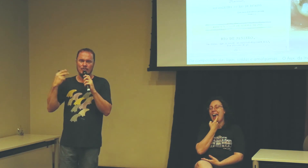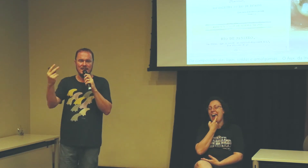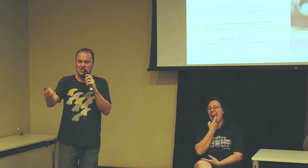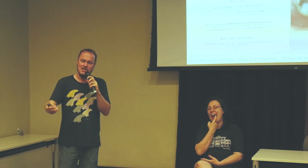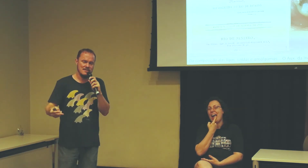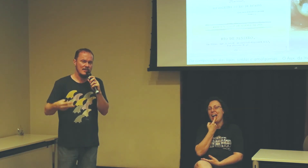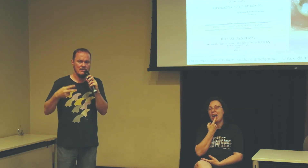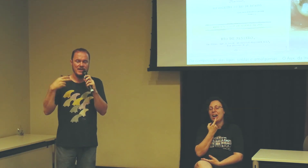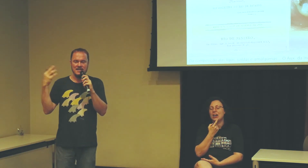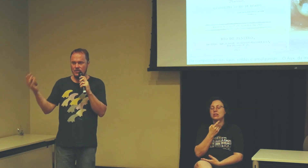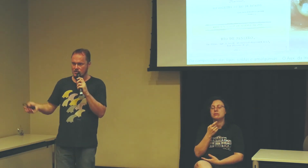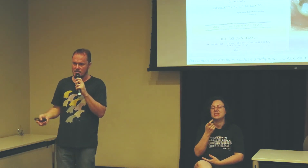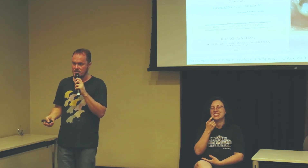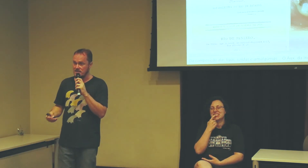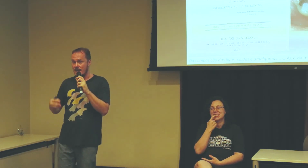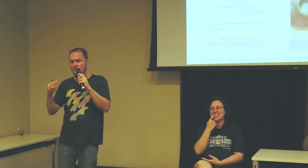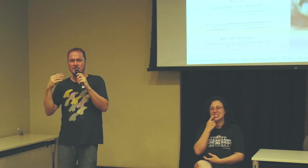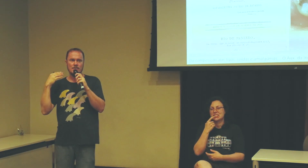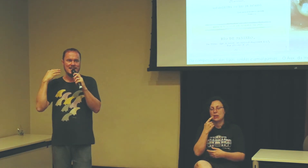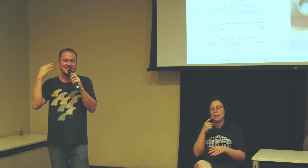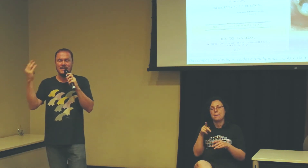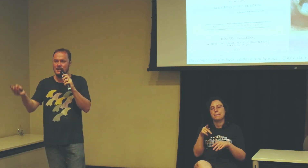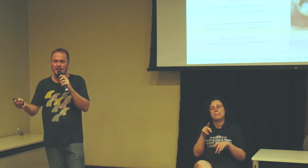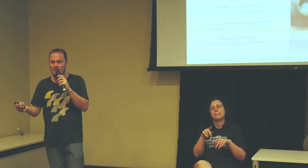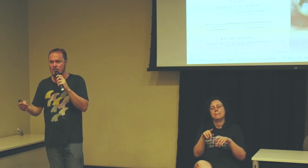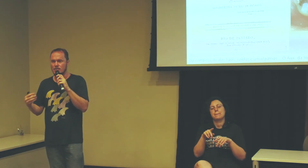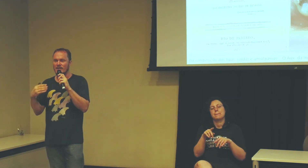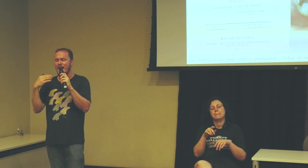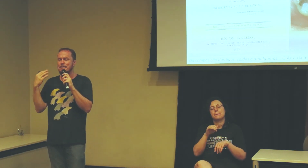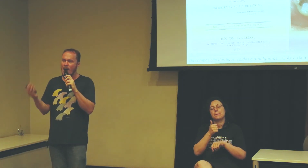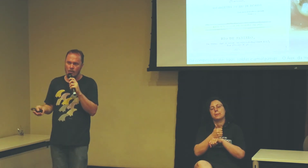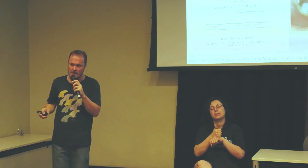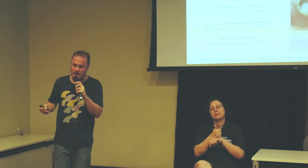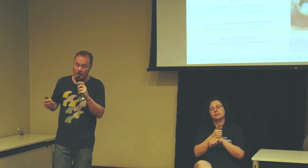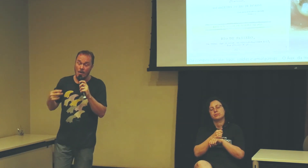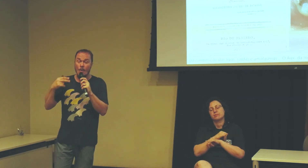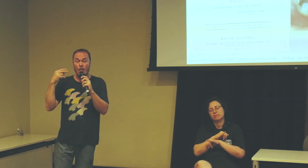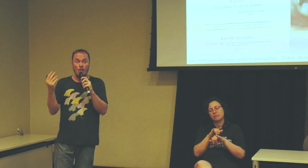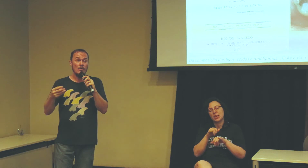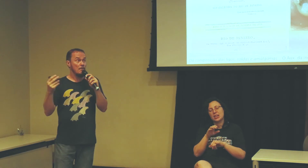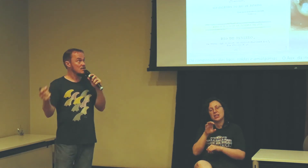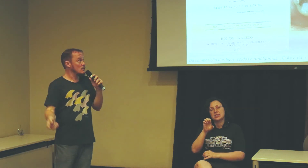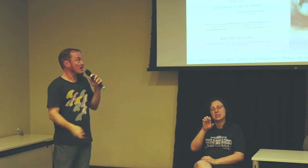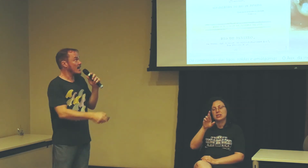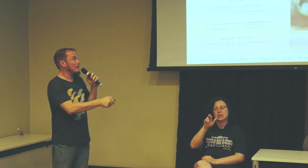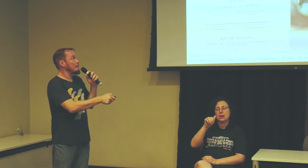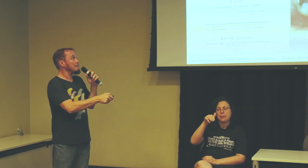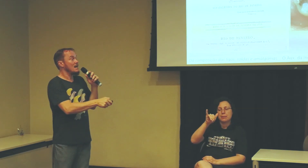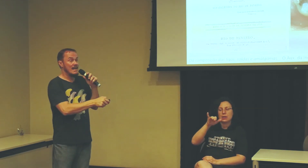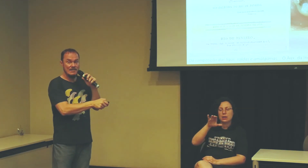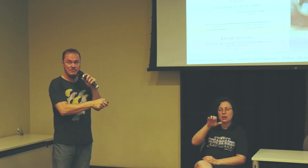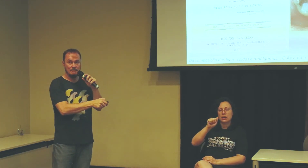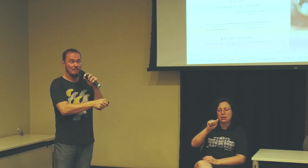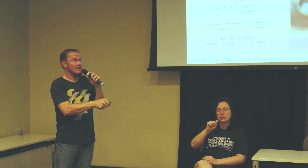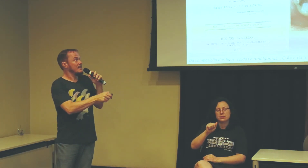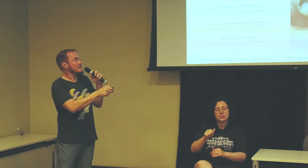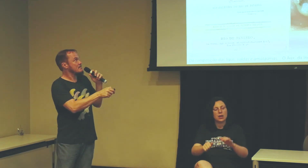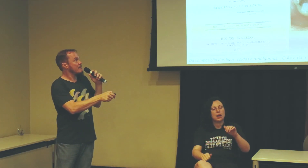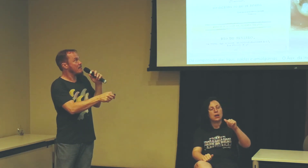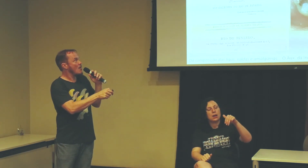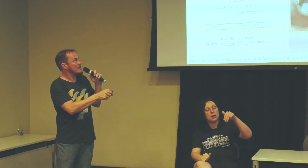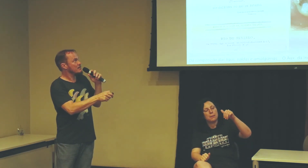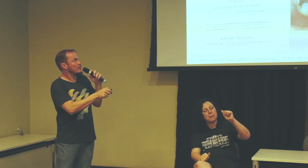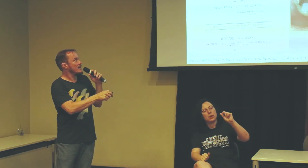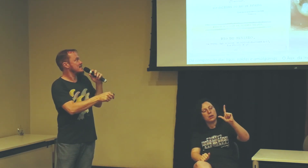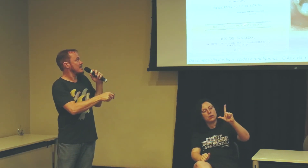canal, o dentista te oferece algumas opções. Ah, posso colocar cerâmica, posso colocar amálgama, ou eu posso colocar paládio, né, da